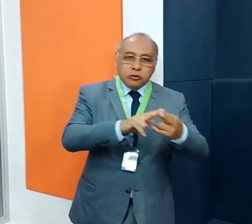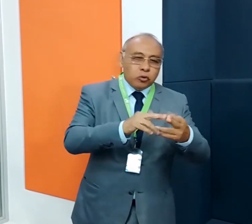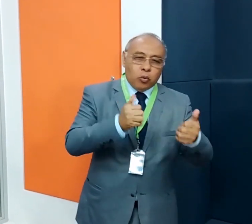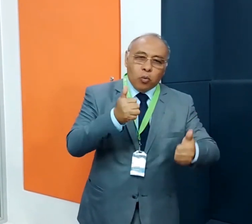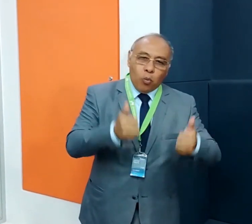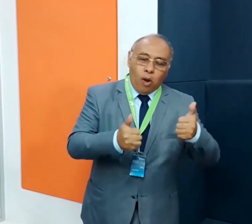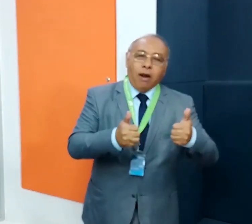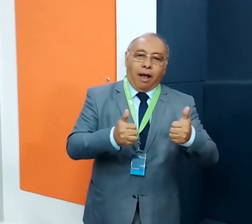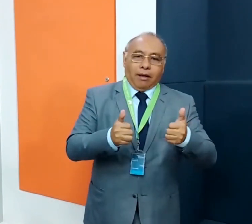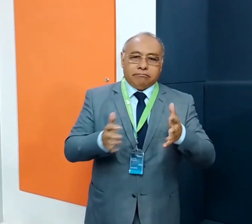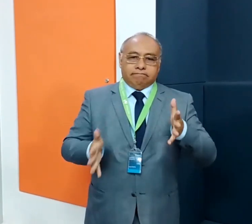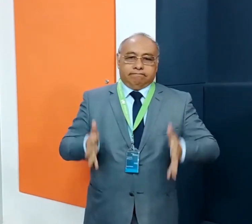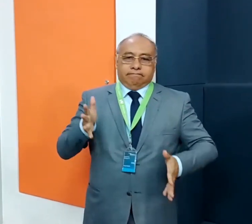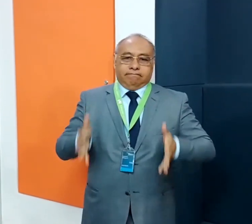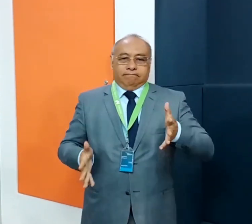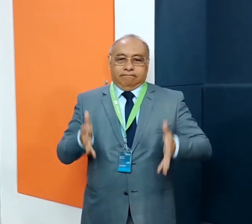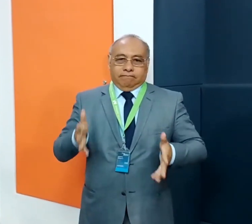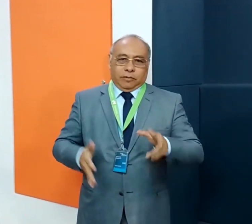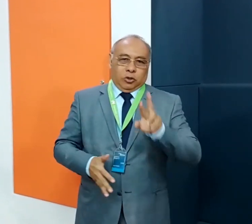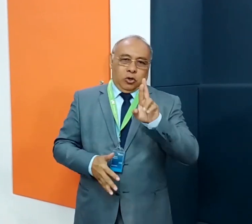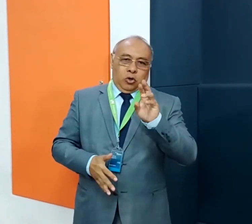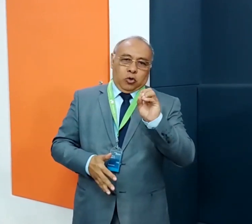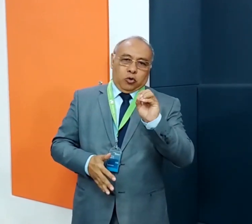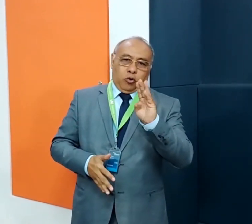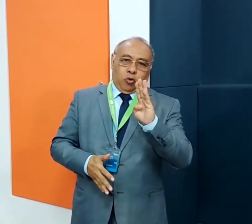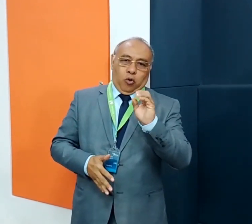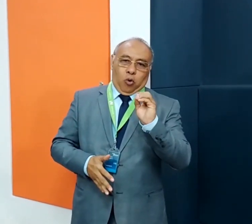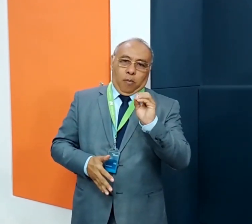en este caso enfocado a la robótica